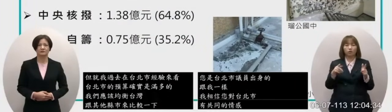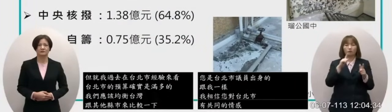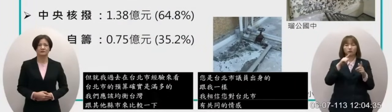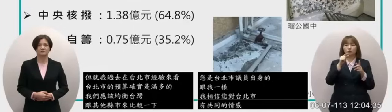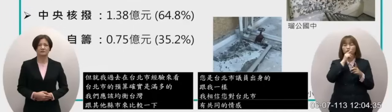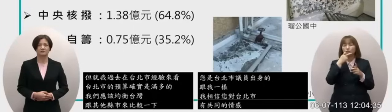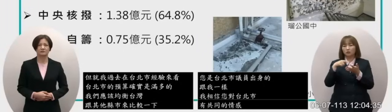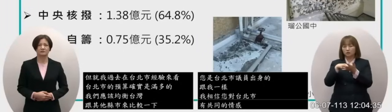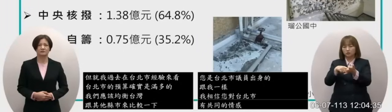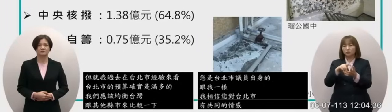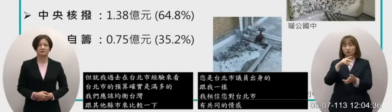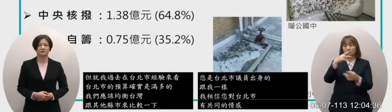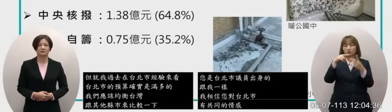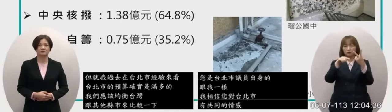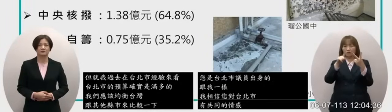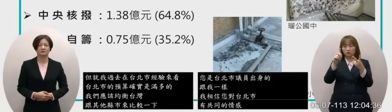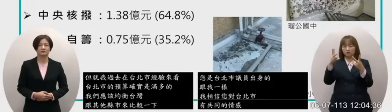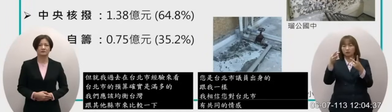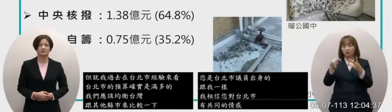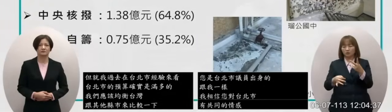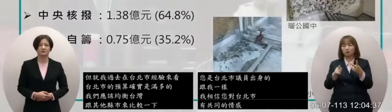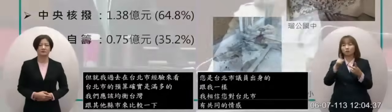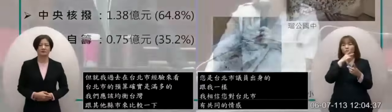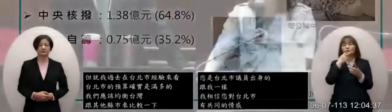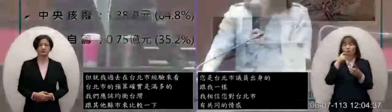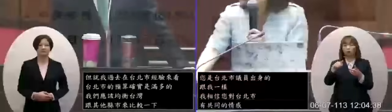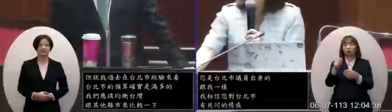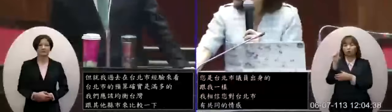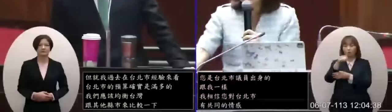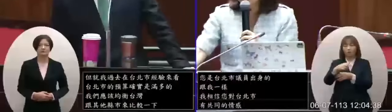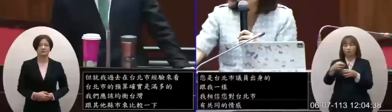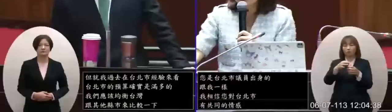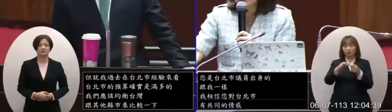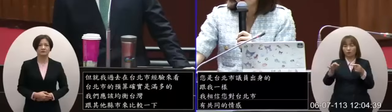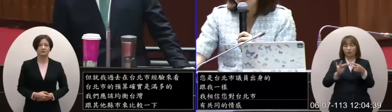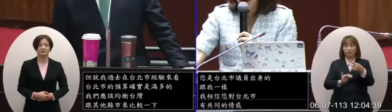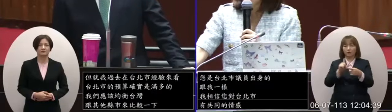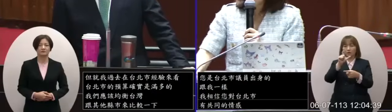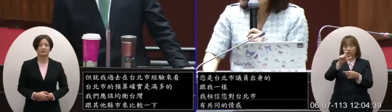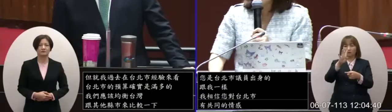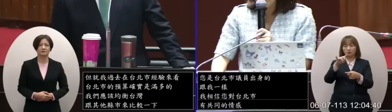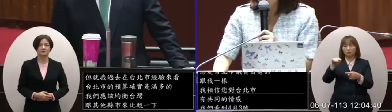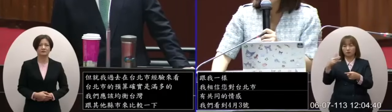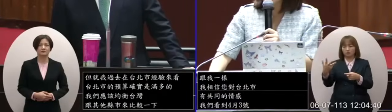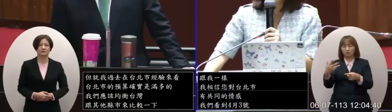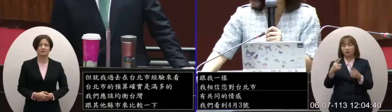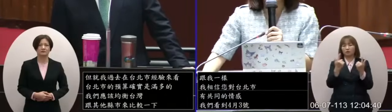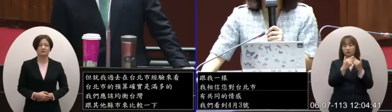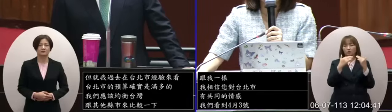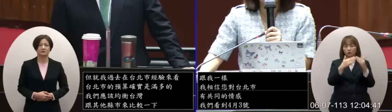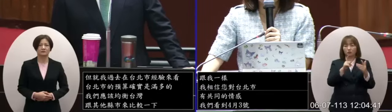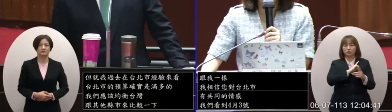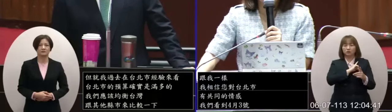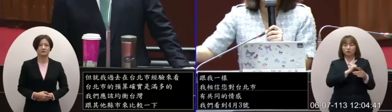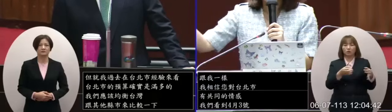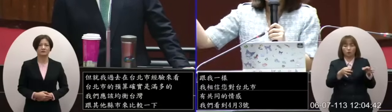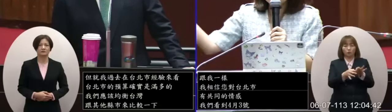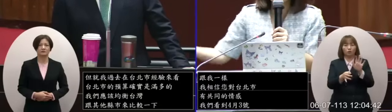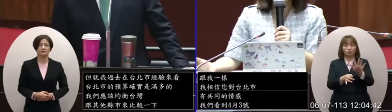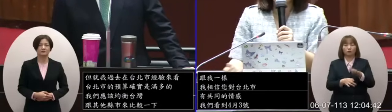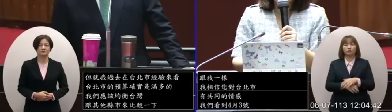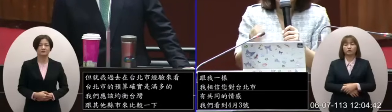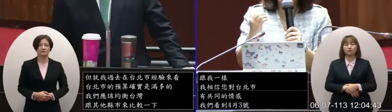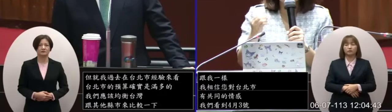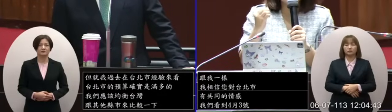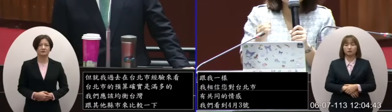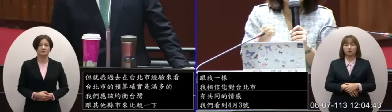央申请了2.13亿，那中央也谢谢你们核拨了64.8%。那台北市有自筹的部分，好，但